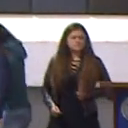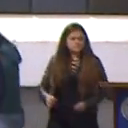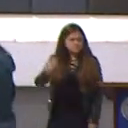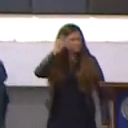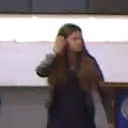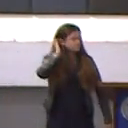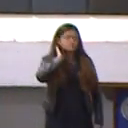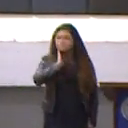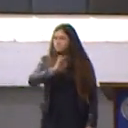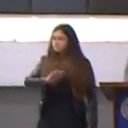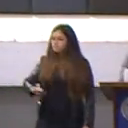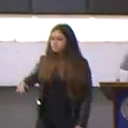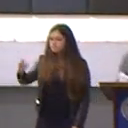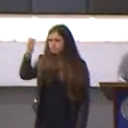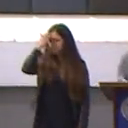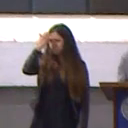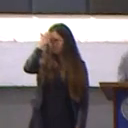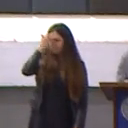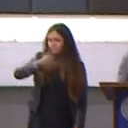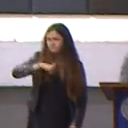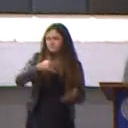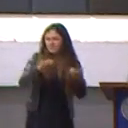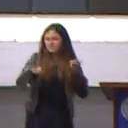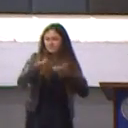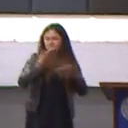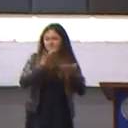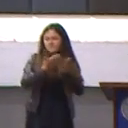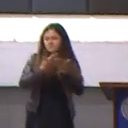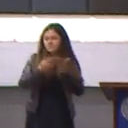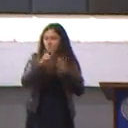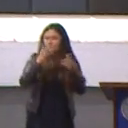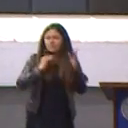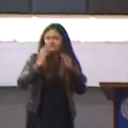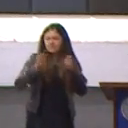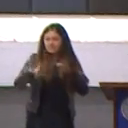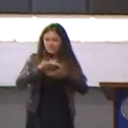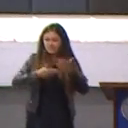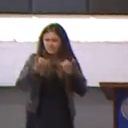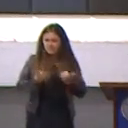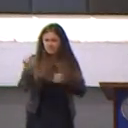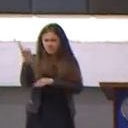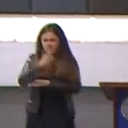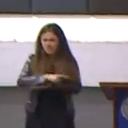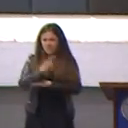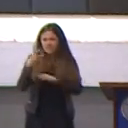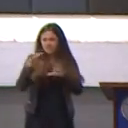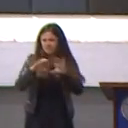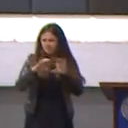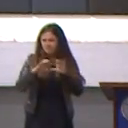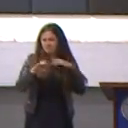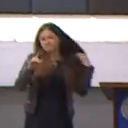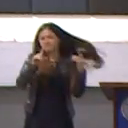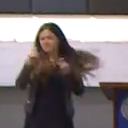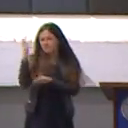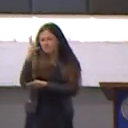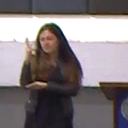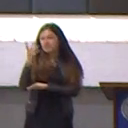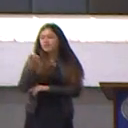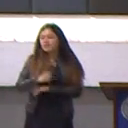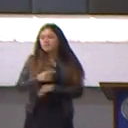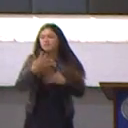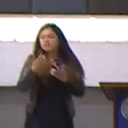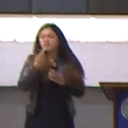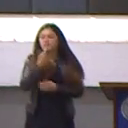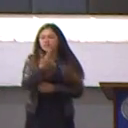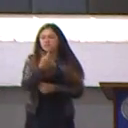maestros queremos agradecerles mucho su presencia aquí en este en esta cátedra historia y al público